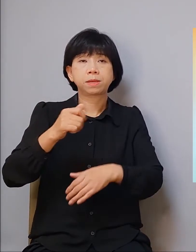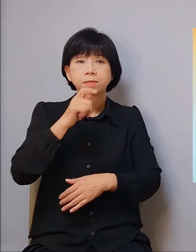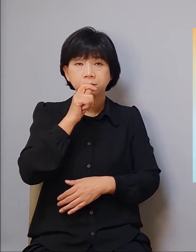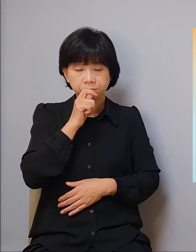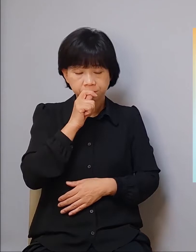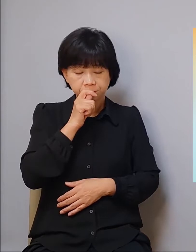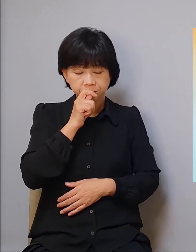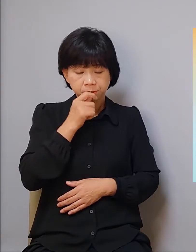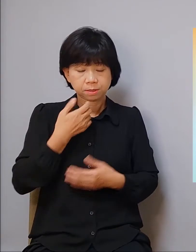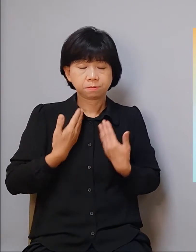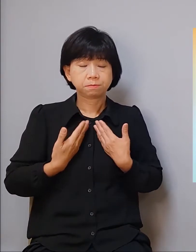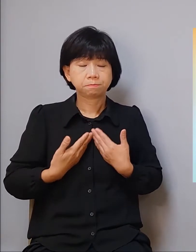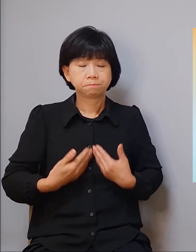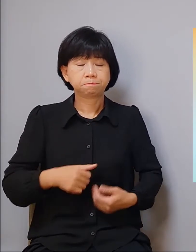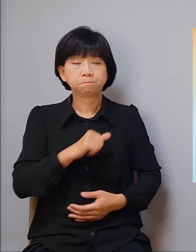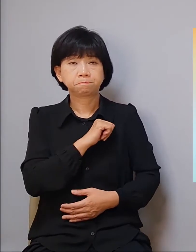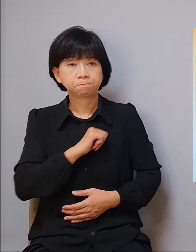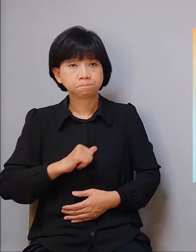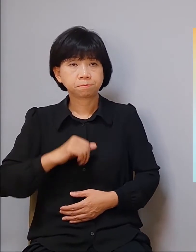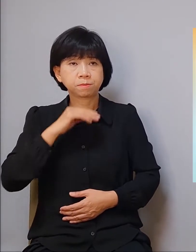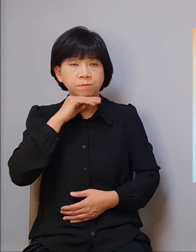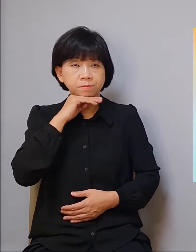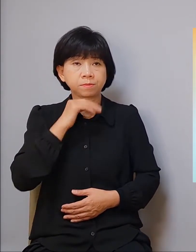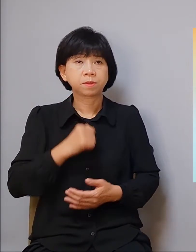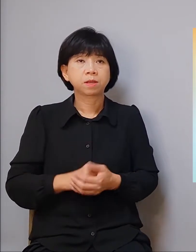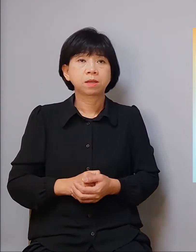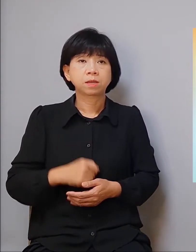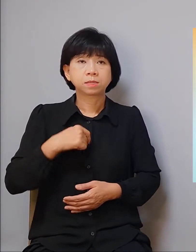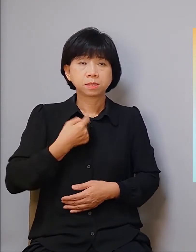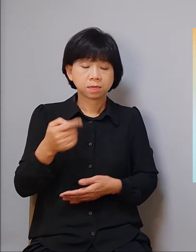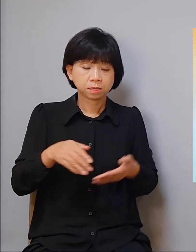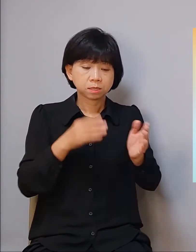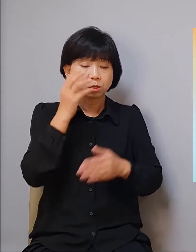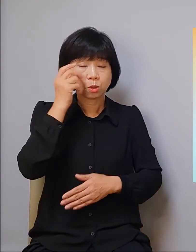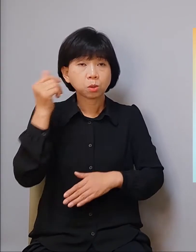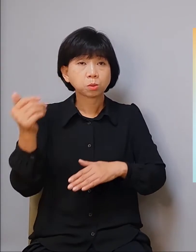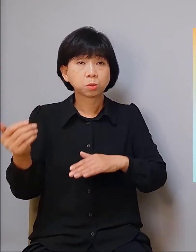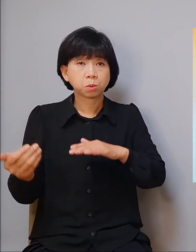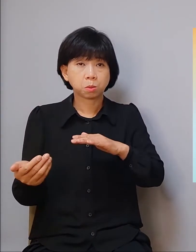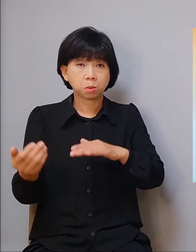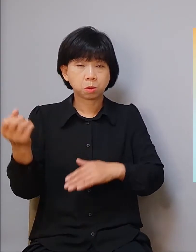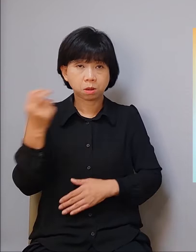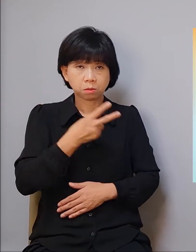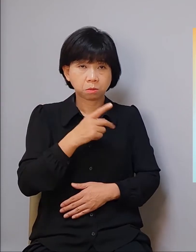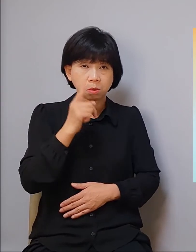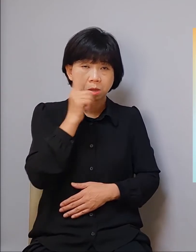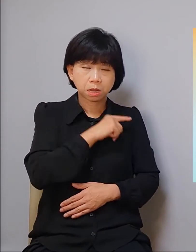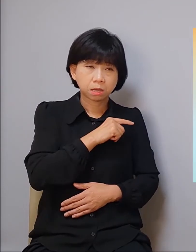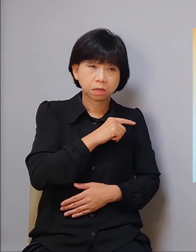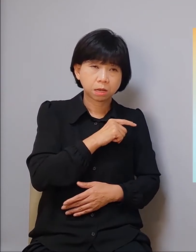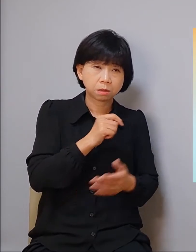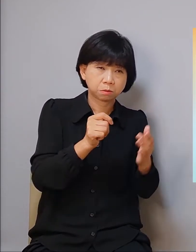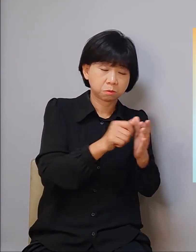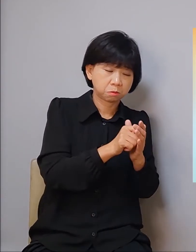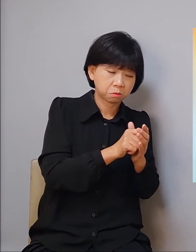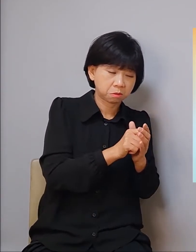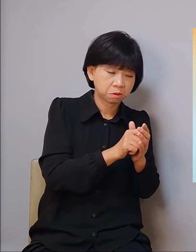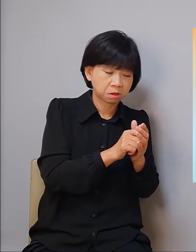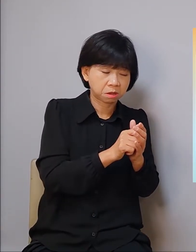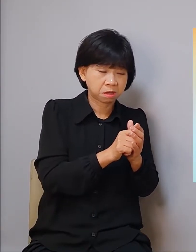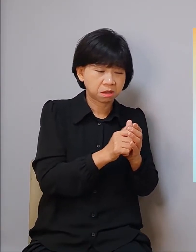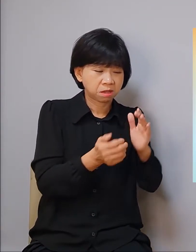참고 기다리라. 자기 길이 형통하며 악한 꾀를 이루는 자 때문에 불평하지